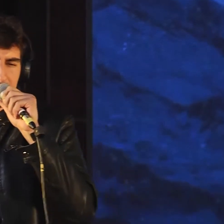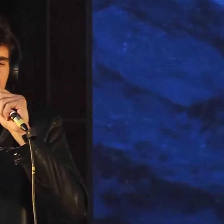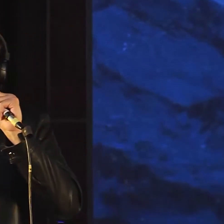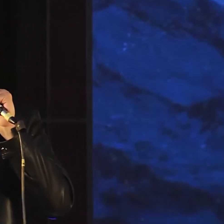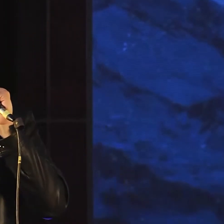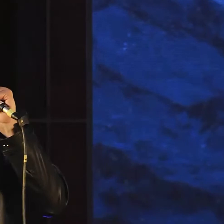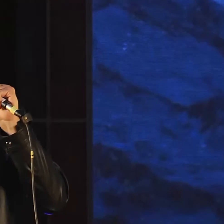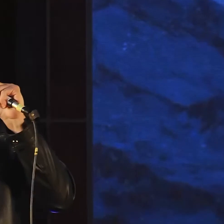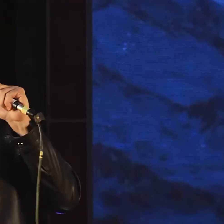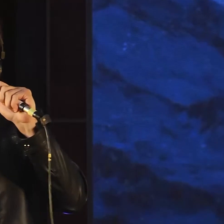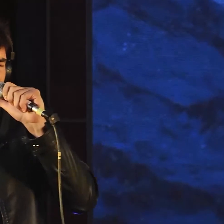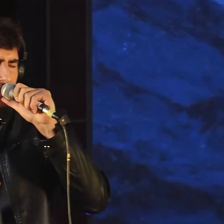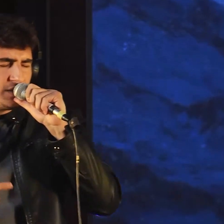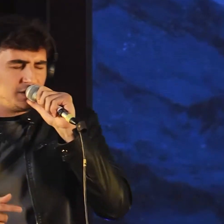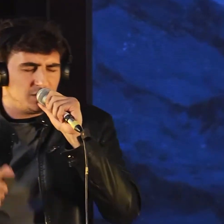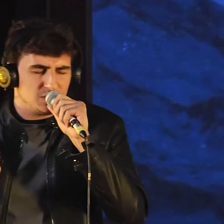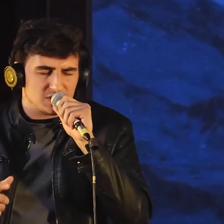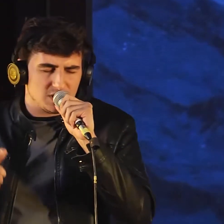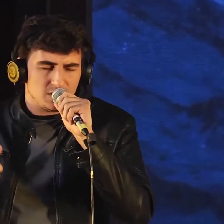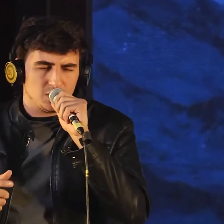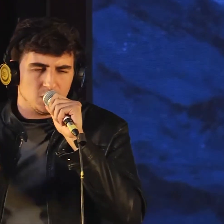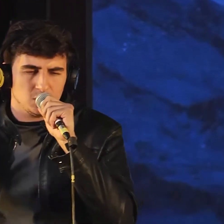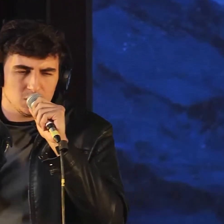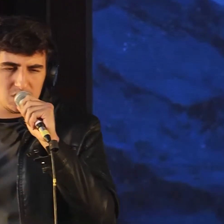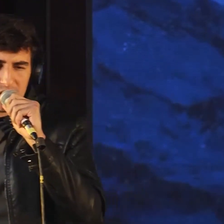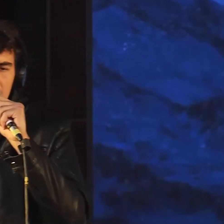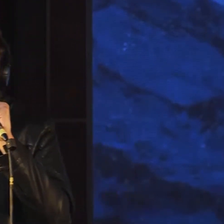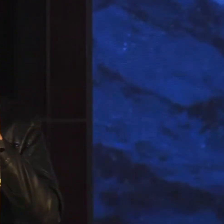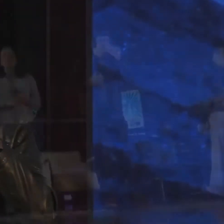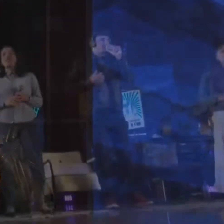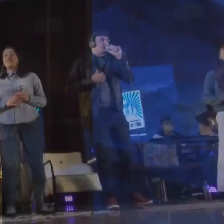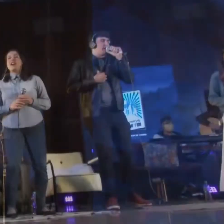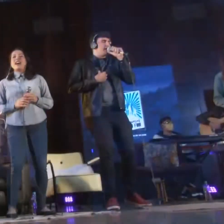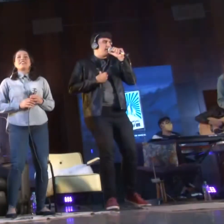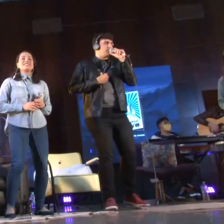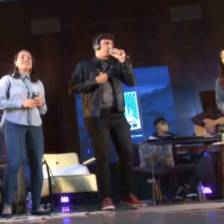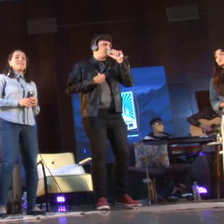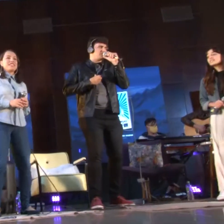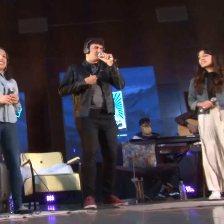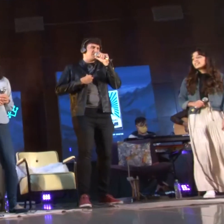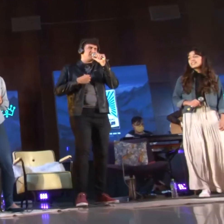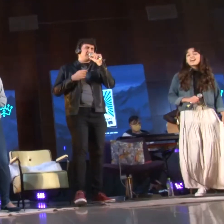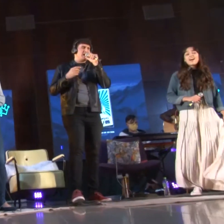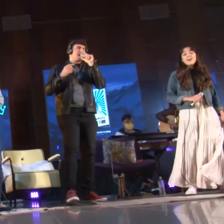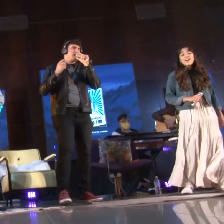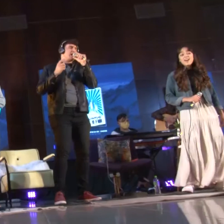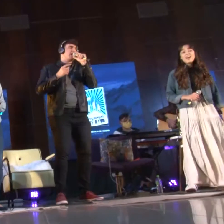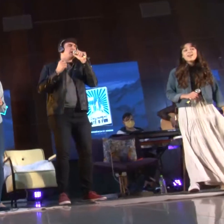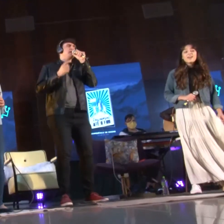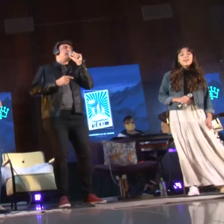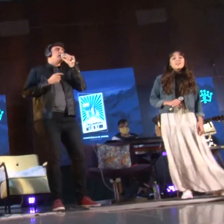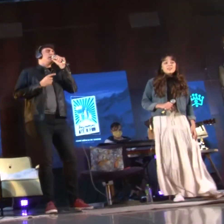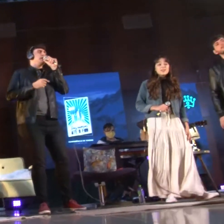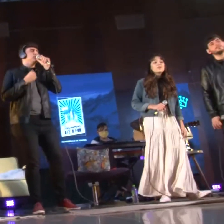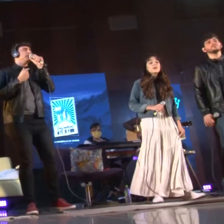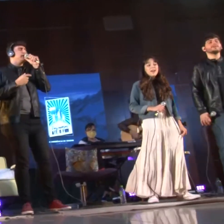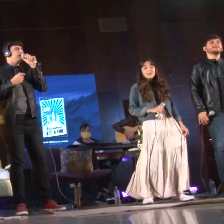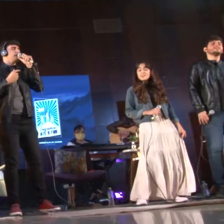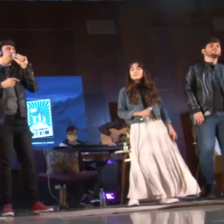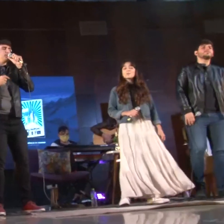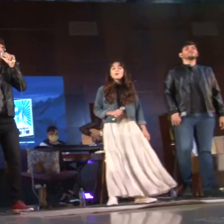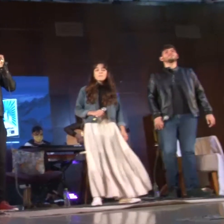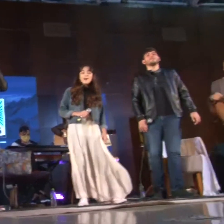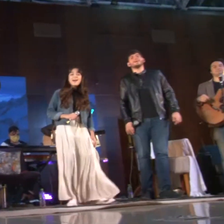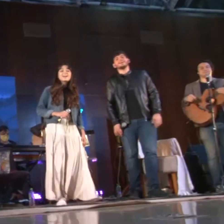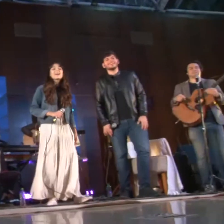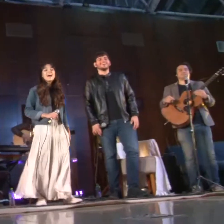avançar através dos filhos seus, o evangelho anunciar e o